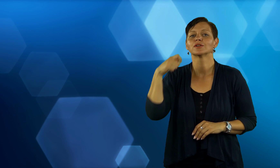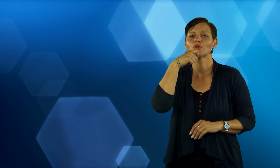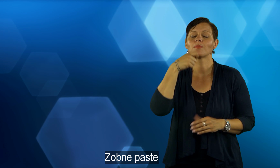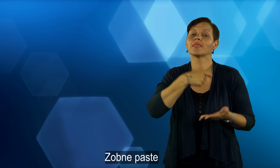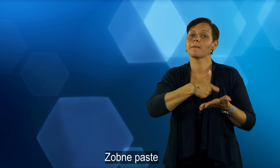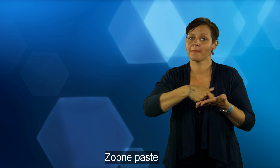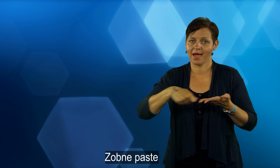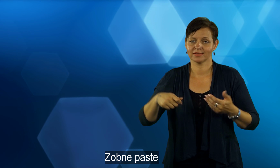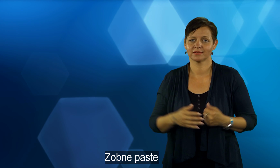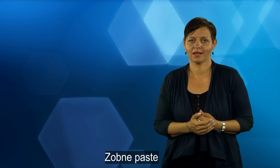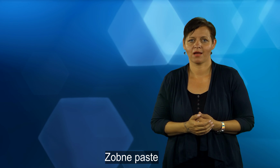Zobne paste.